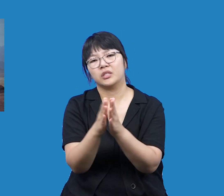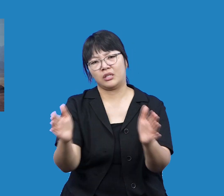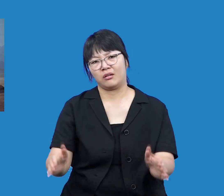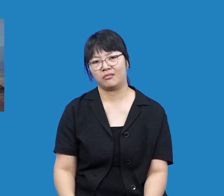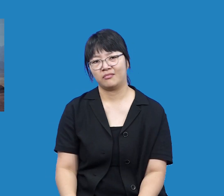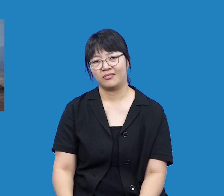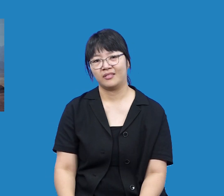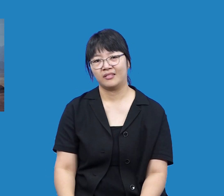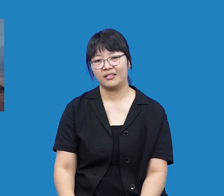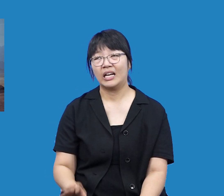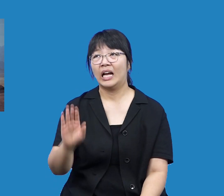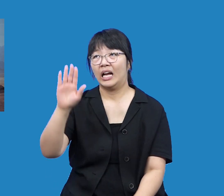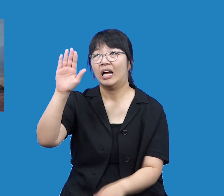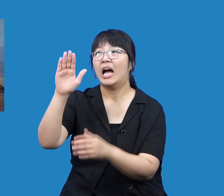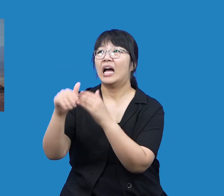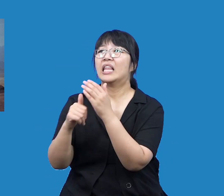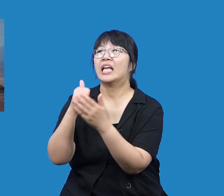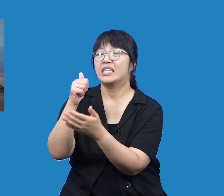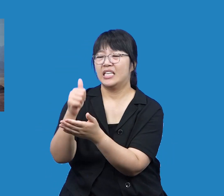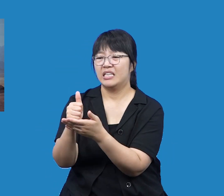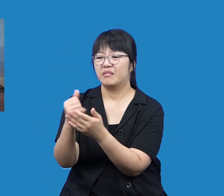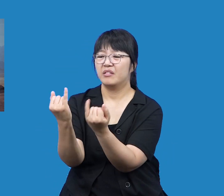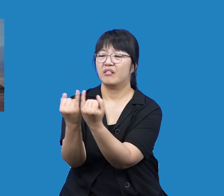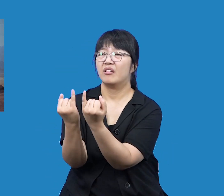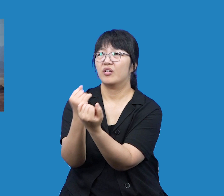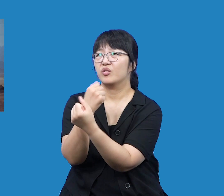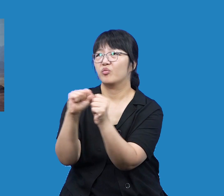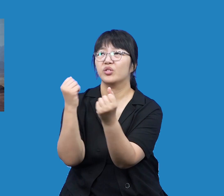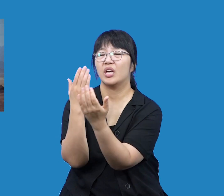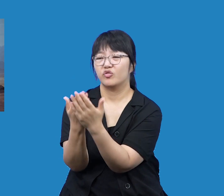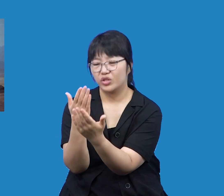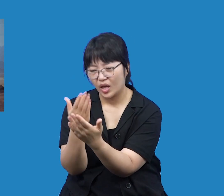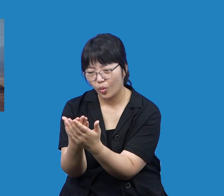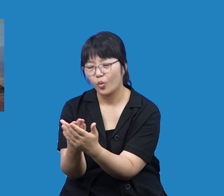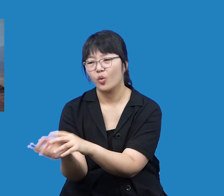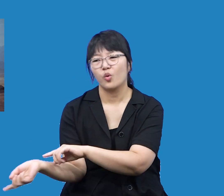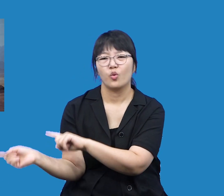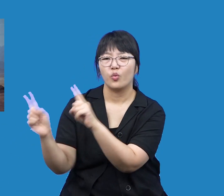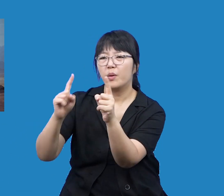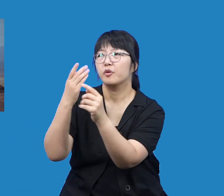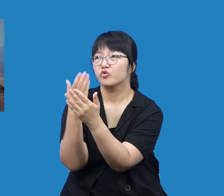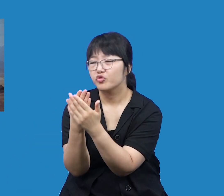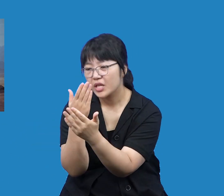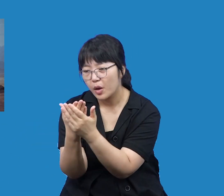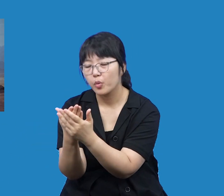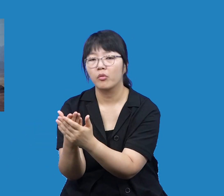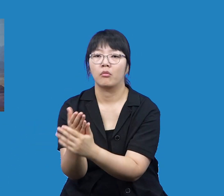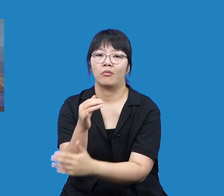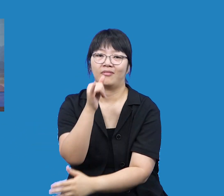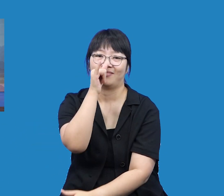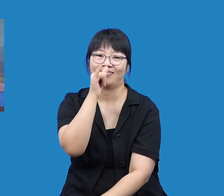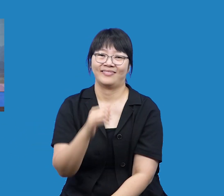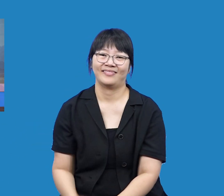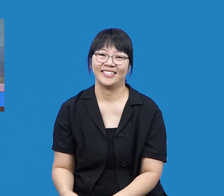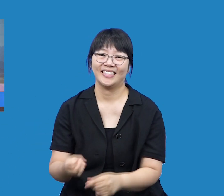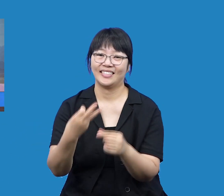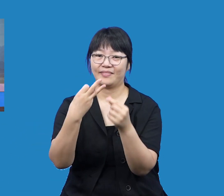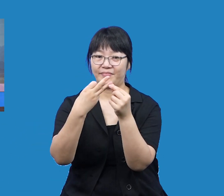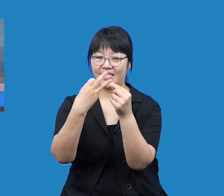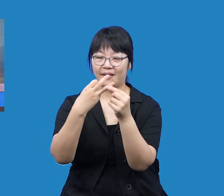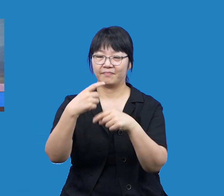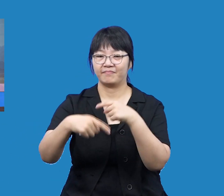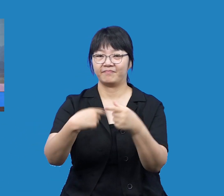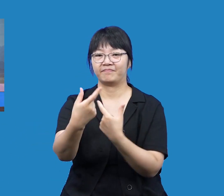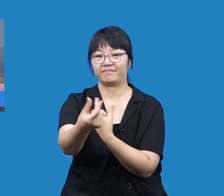아니, 거기서 끝나지 않아요. 그를 회복해 달라고. 자, 13절 말씀을 함께 보겠습니다. 13절